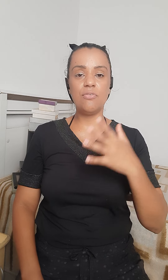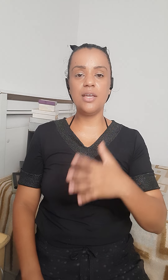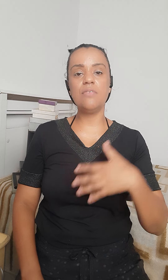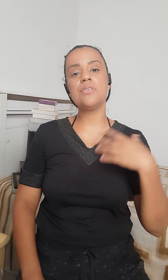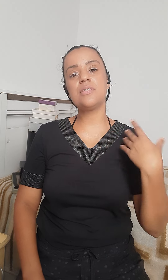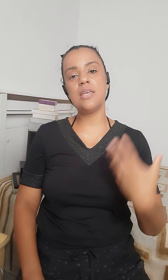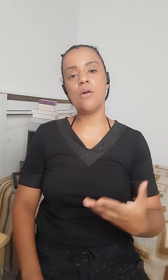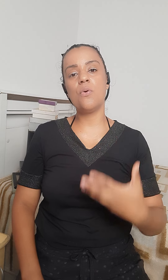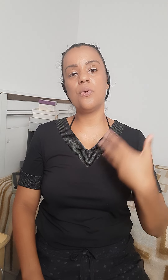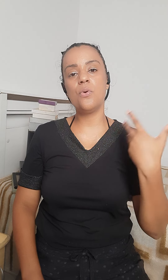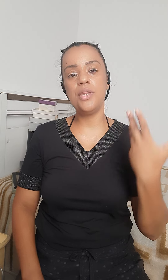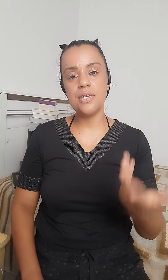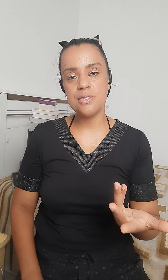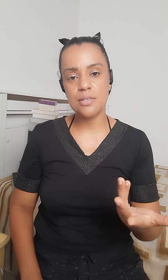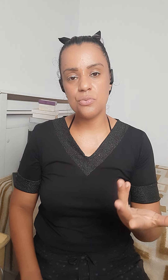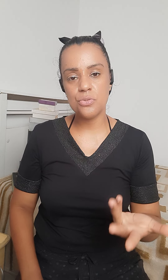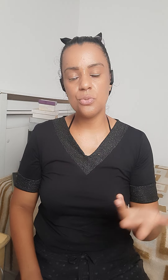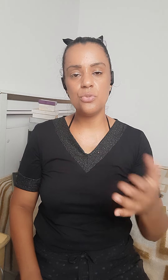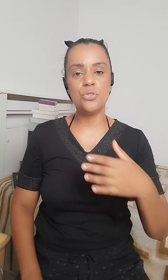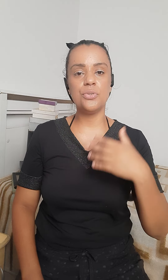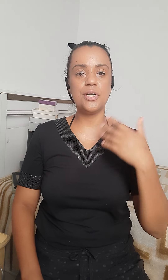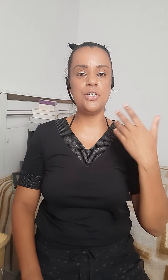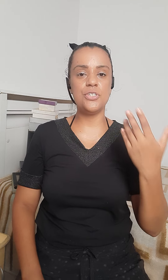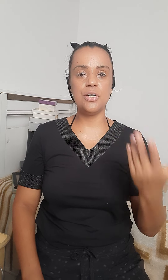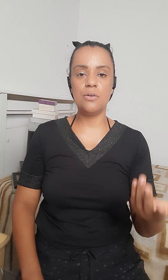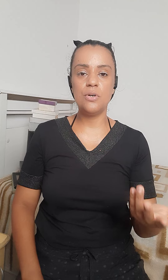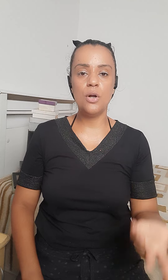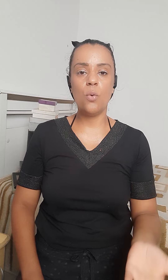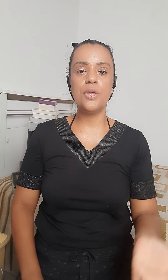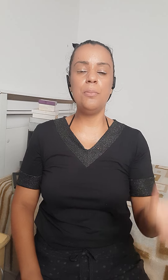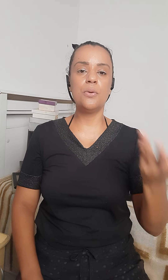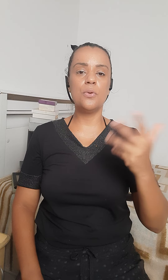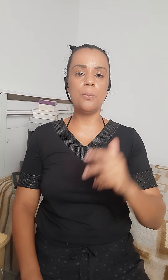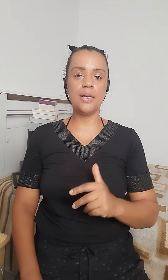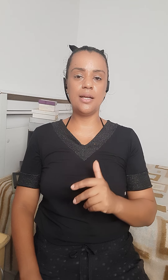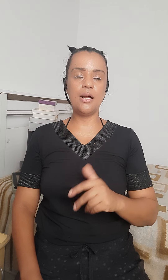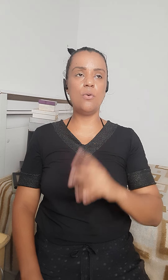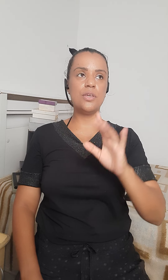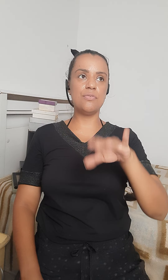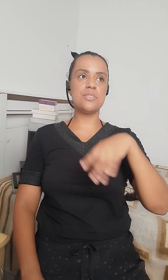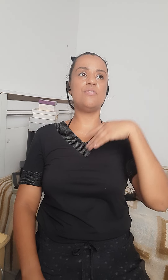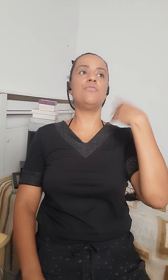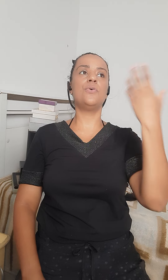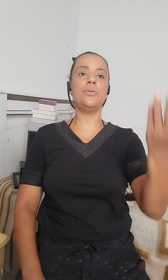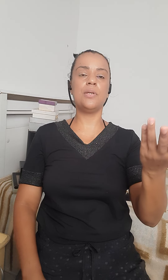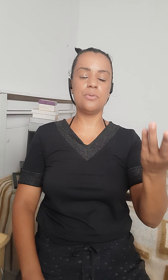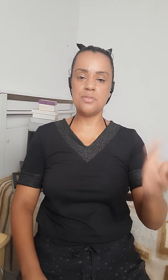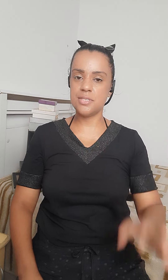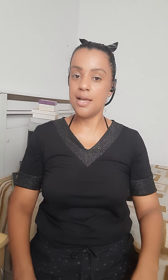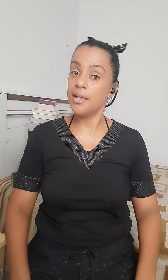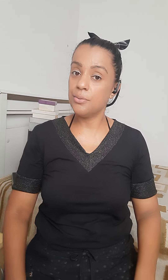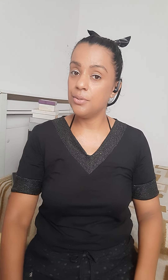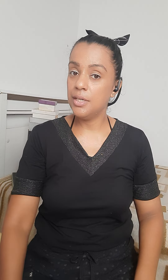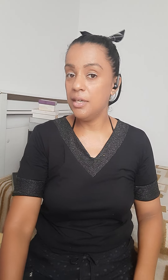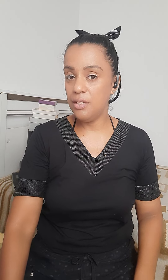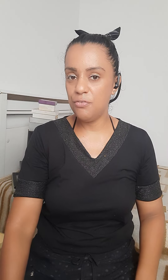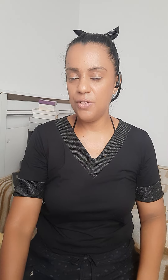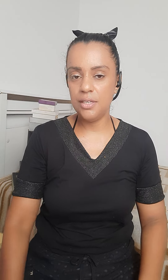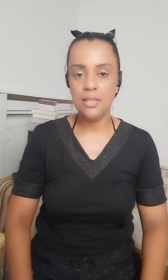que você conheça um surdo de outra região, ou que migrou para cá, ou que você foi para outro estado. Enfim,